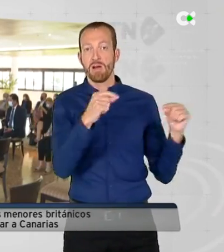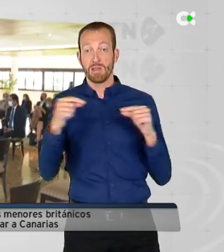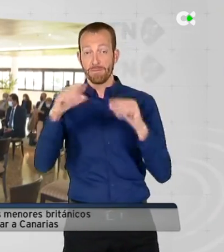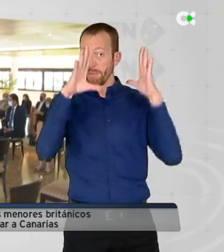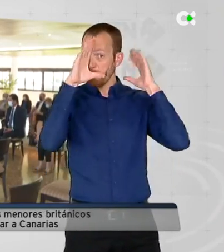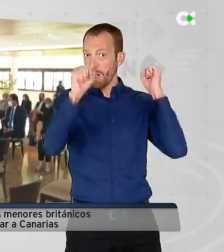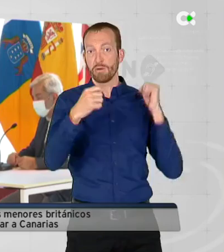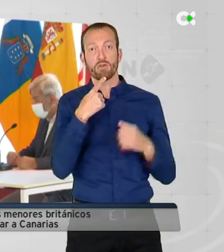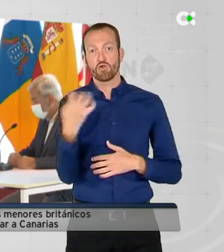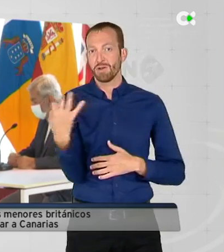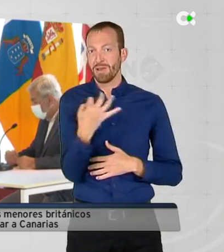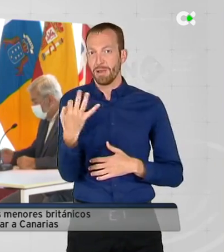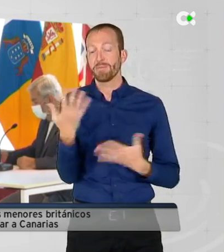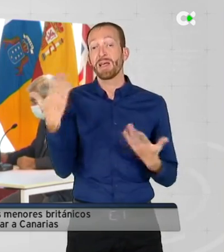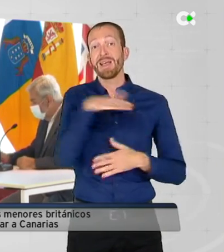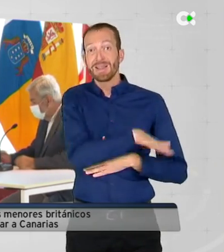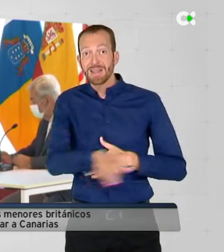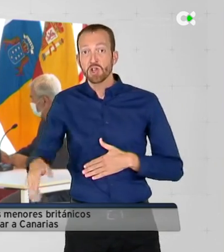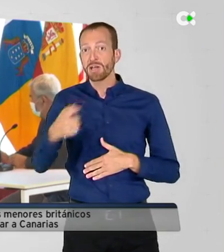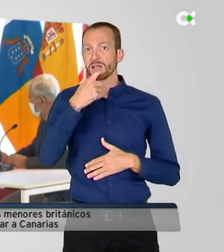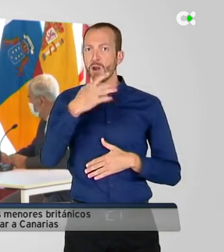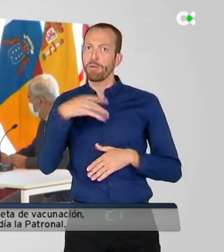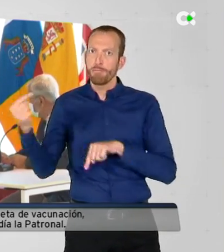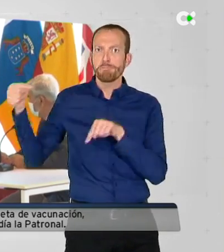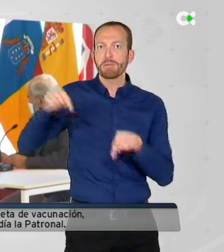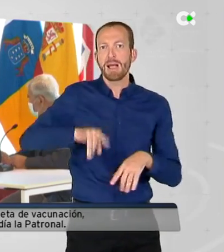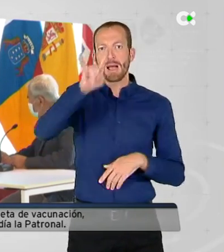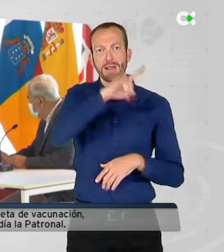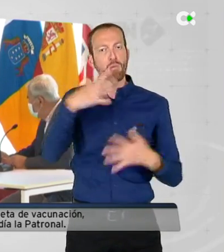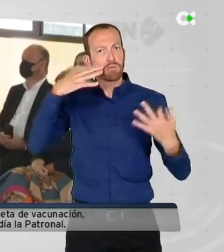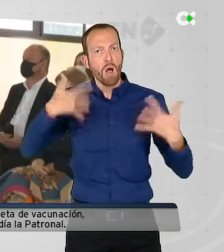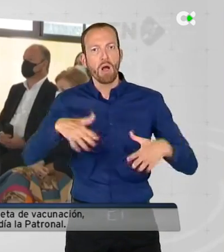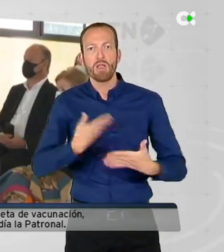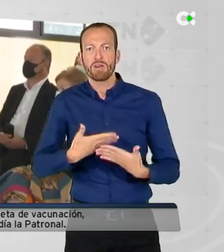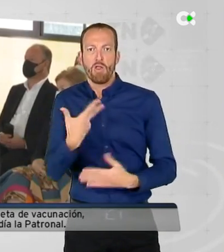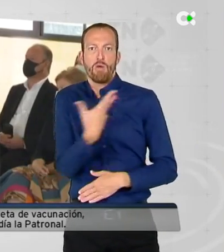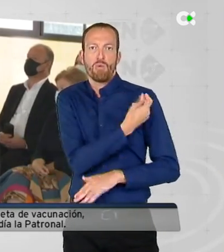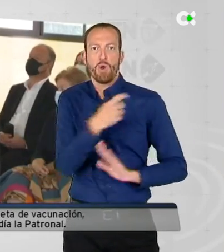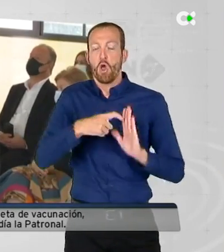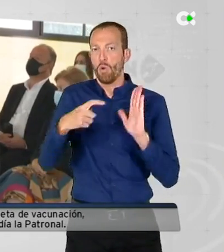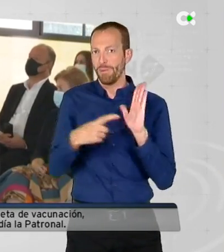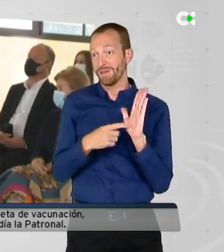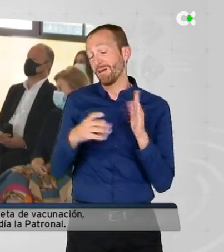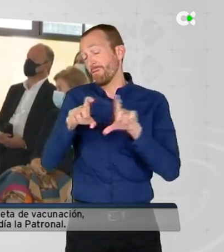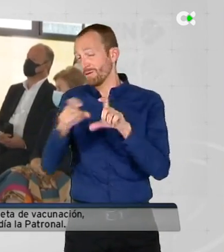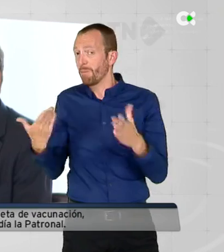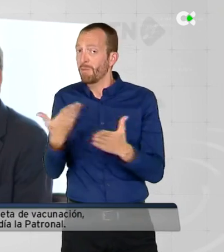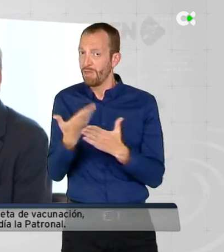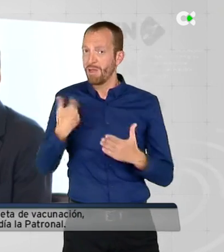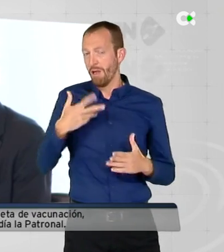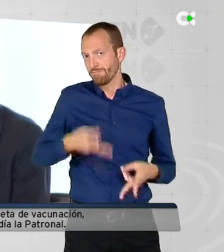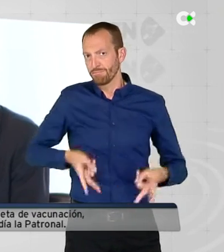valoró que finalmente los menores británicos puedan entrar a Canarias sin la pauta completa de vacunación tal y como pedía la patronal.